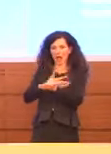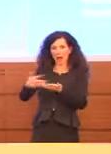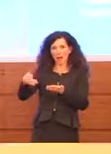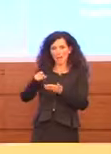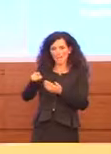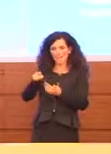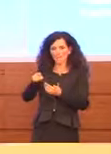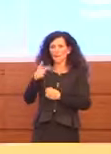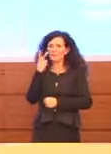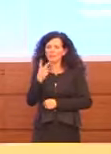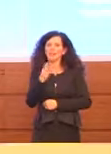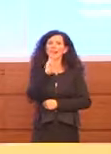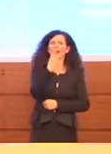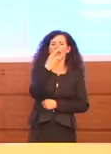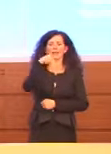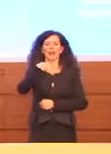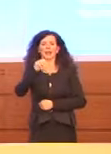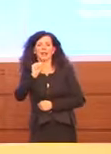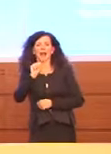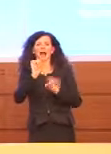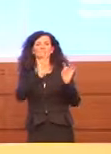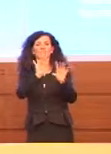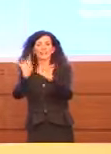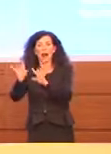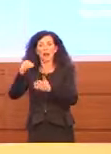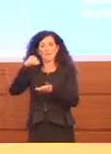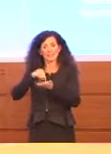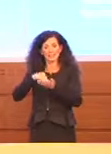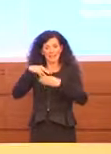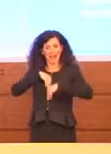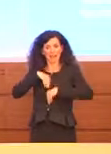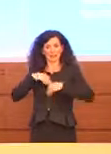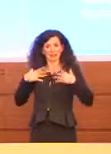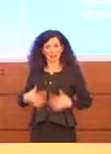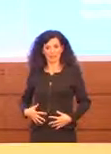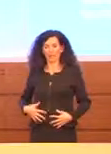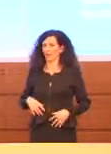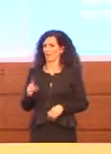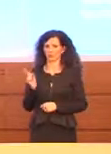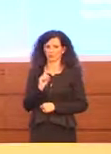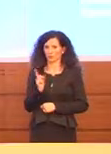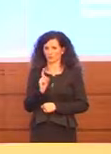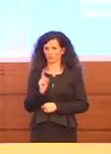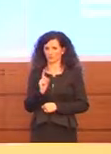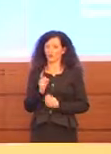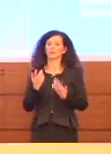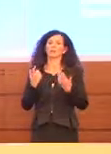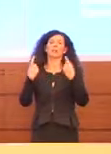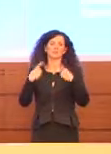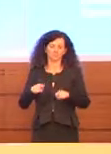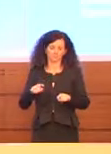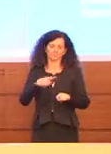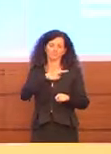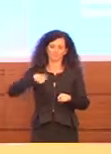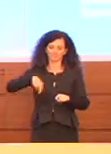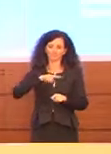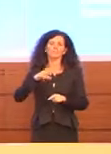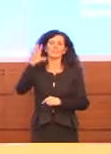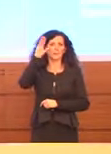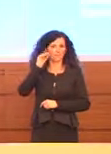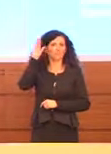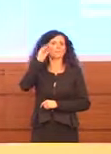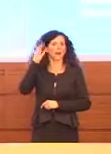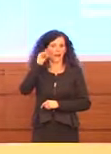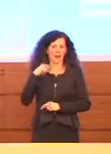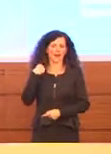rna virale in quell'organismo è chiaro che è una cosa che stiamo imparando e stiamo facendo e